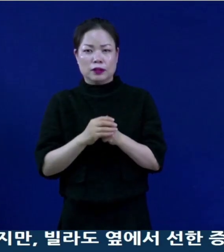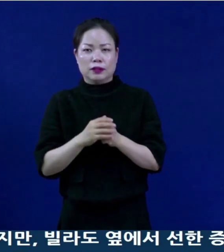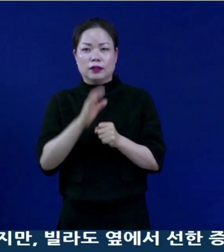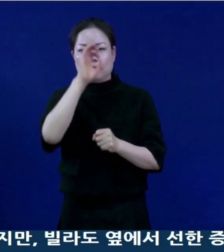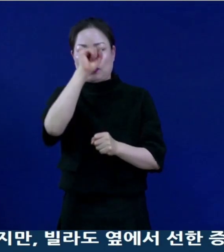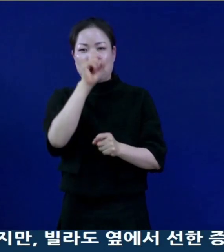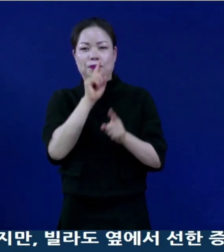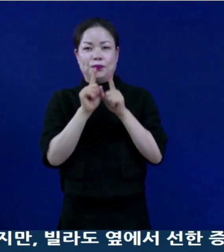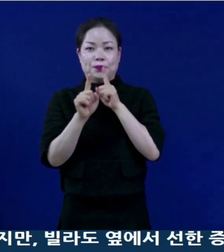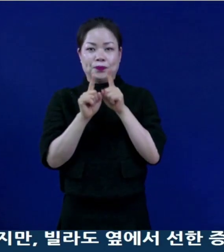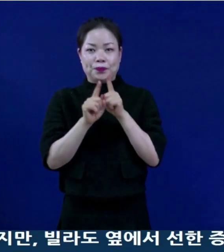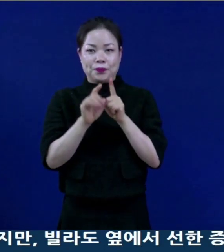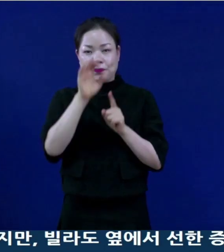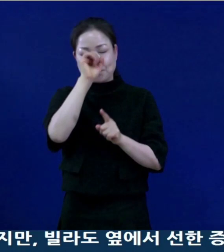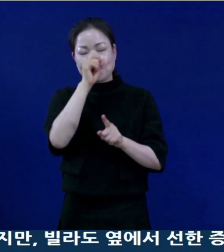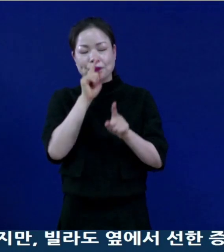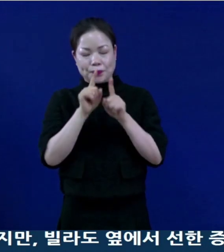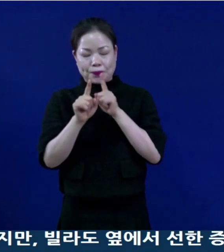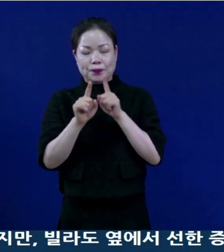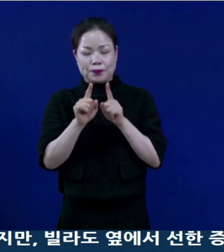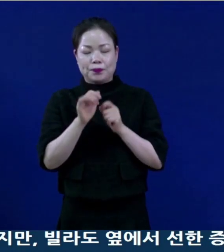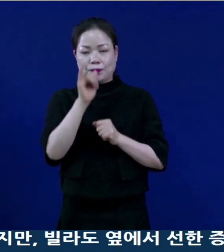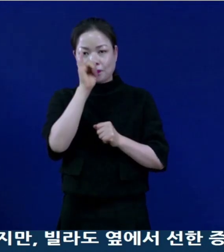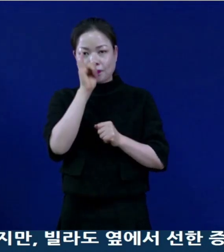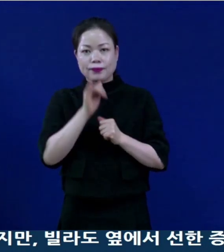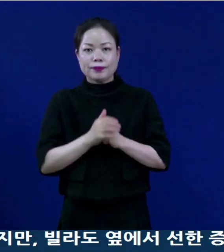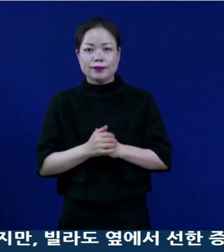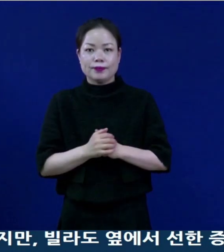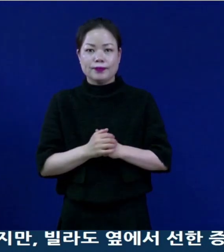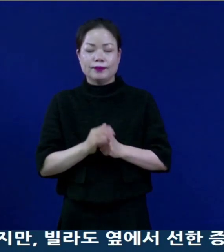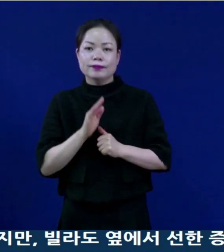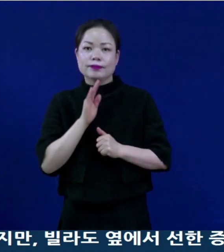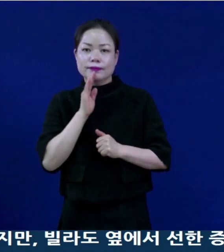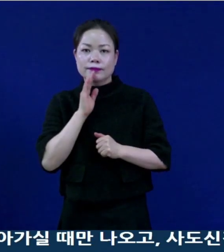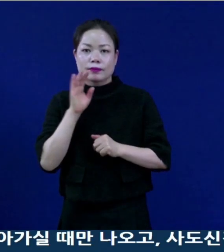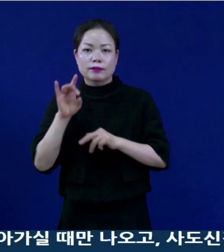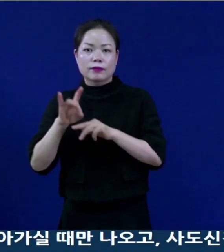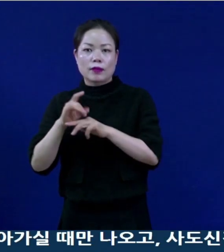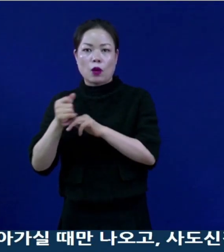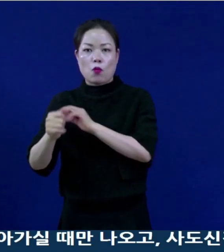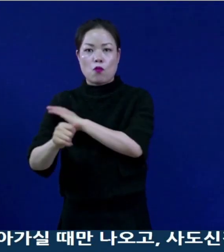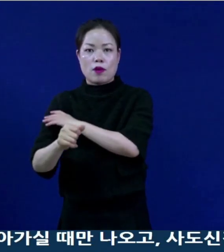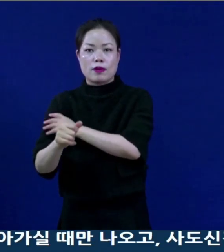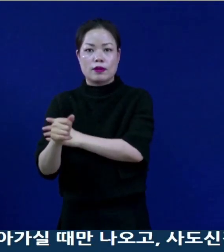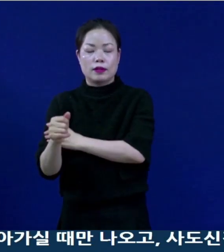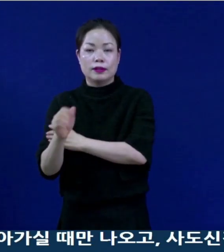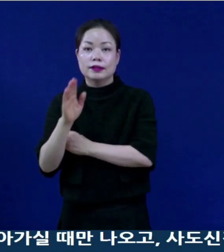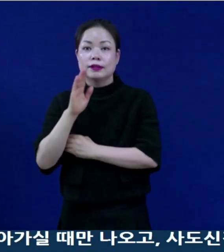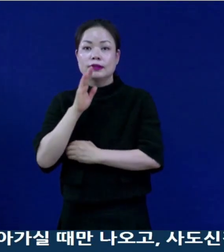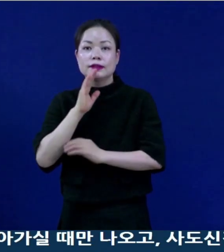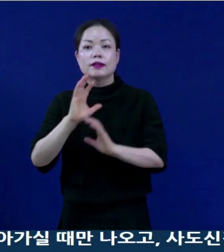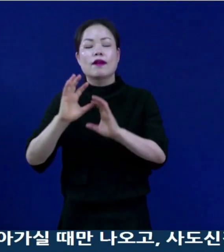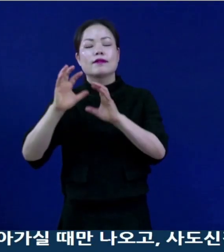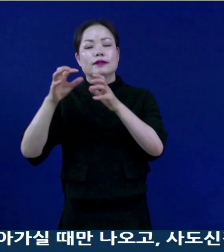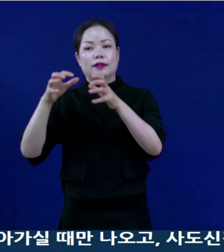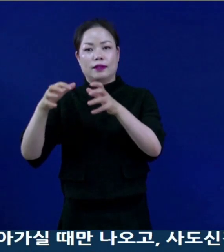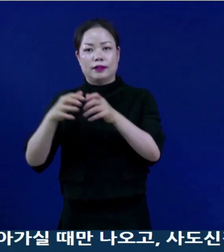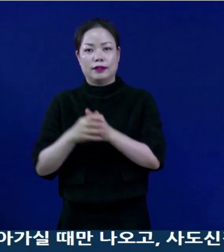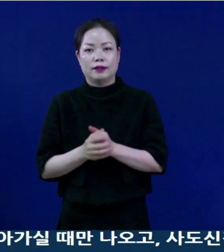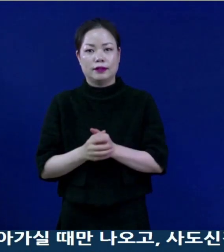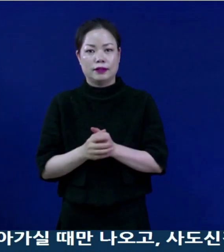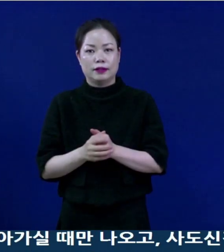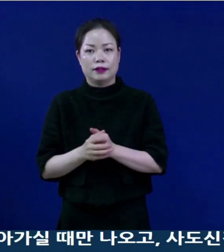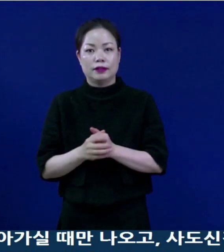그래요. 저는 이게 선한 증거라고 믿어요. 진정한 왕권, 진정한 나라,